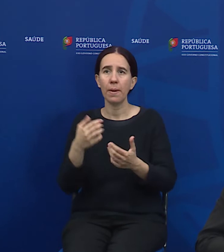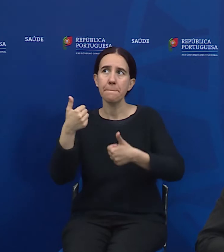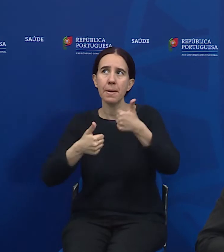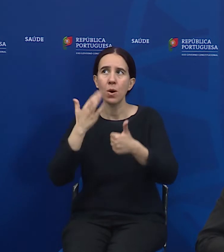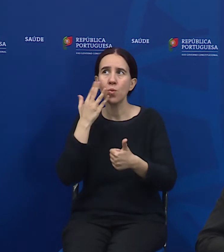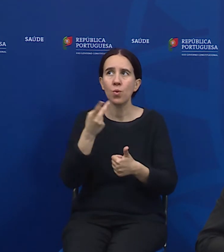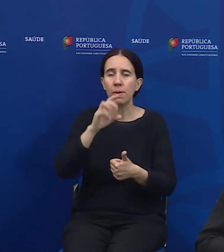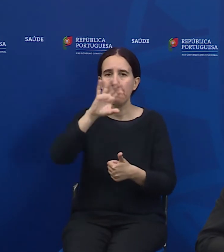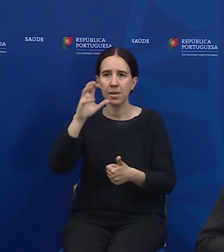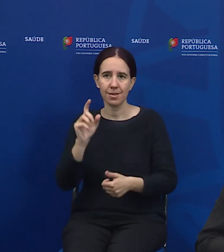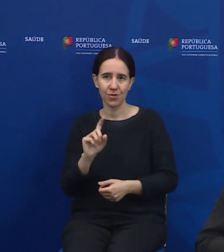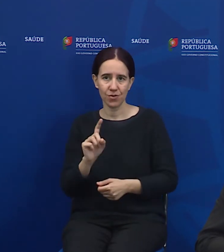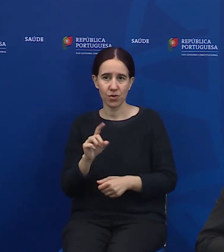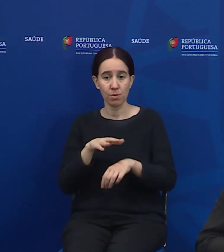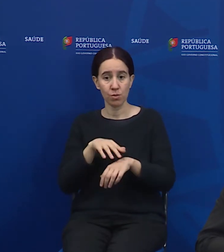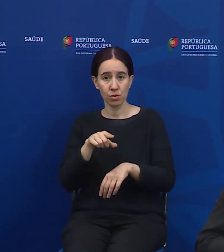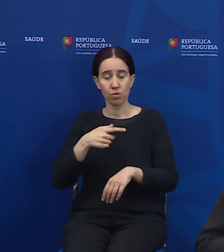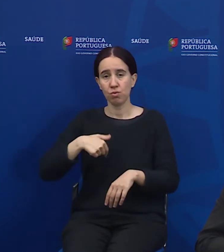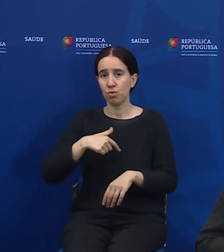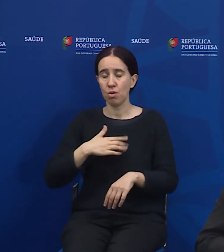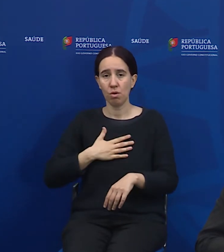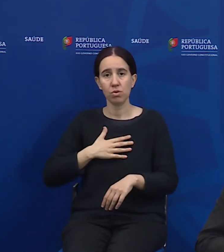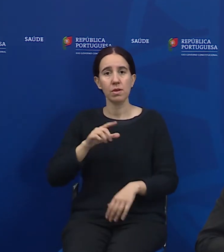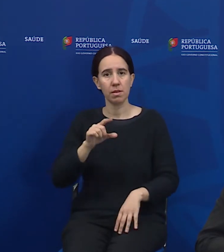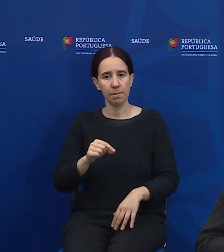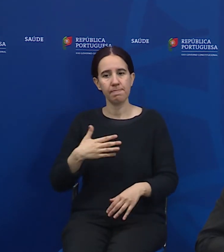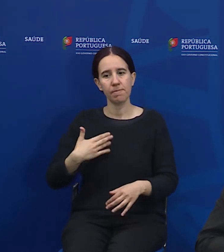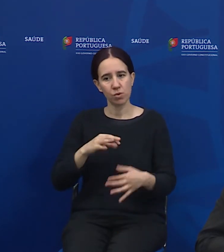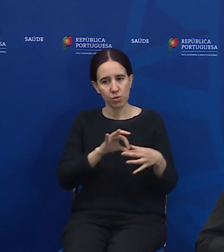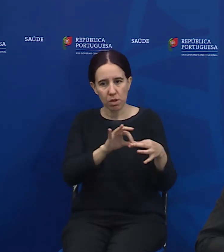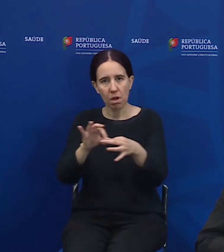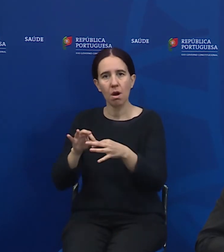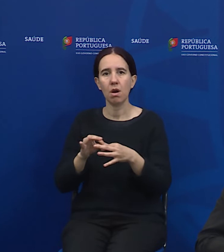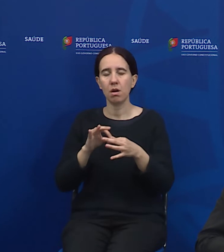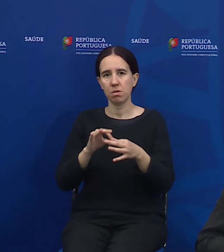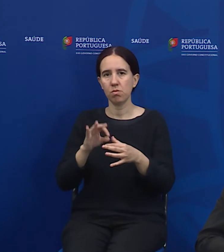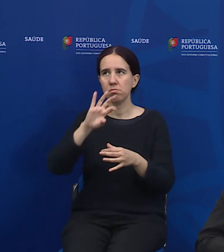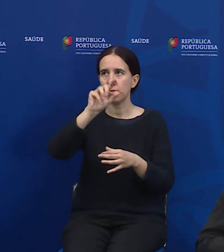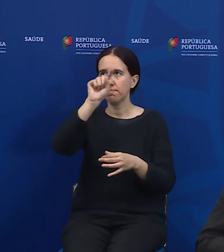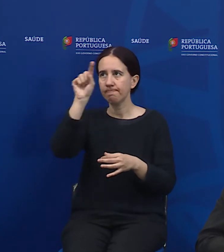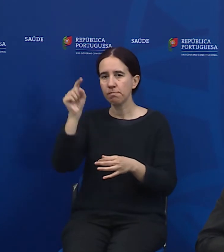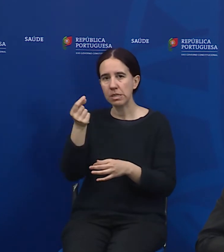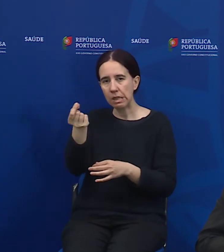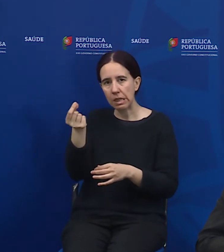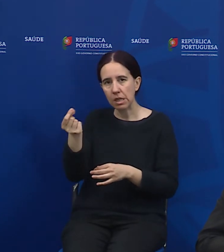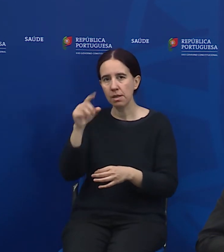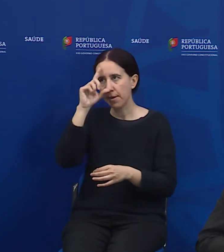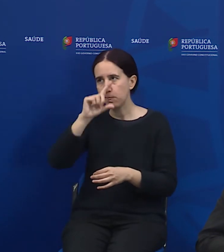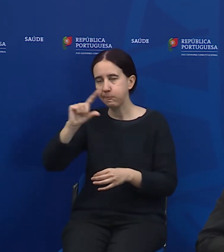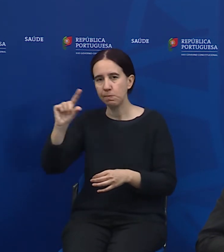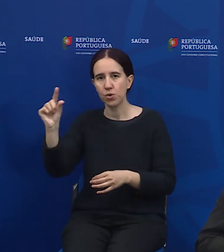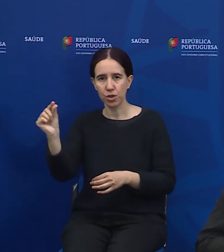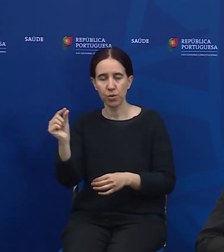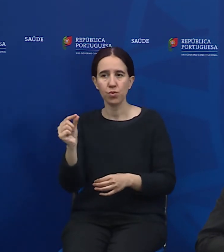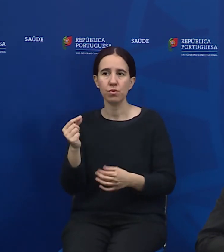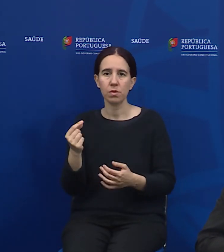disputa de números nem países e por isso nós estamos também solidários com todos os nossos países mais próximos e os mais longínquos